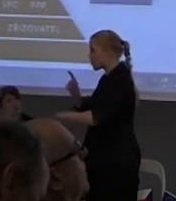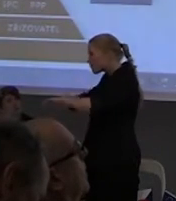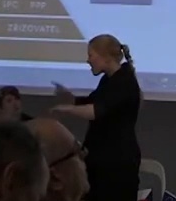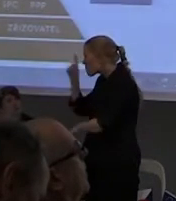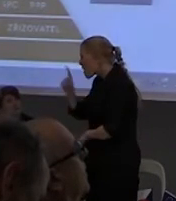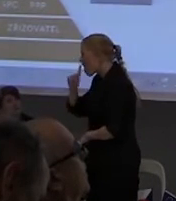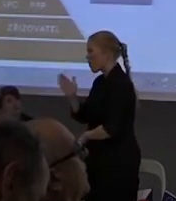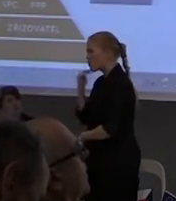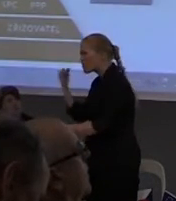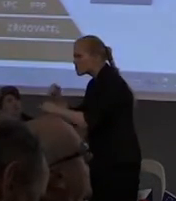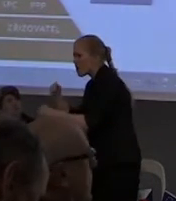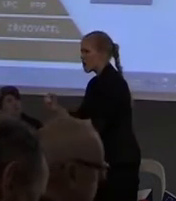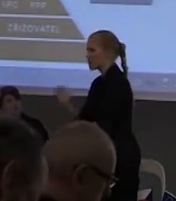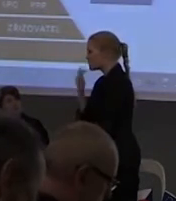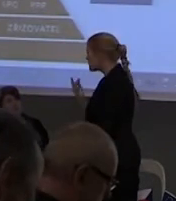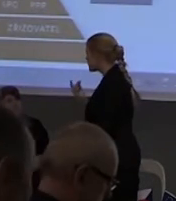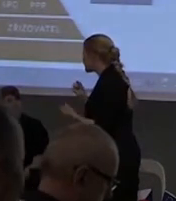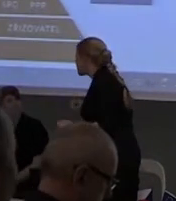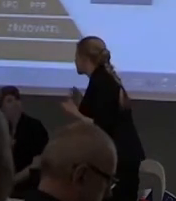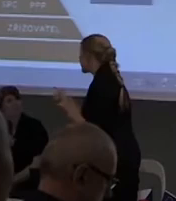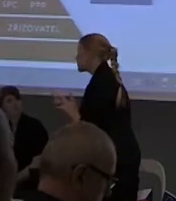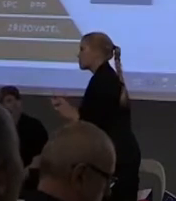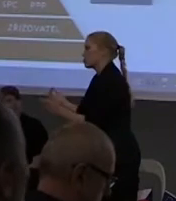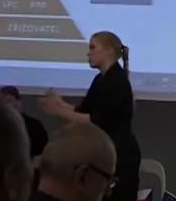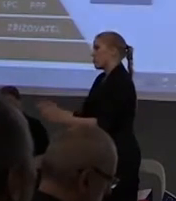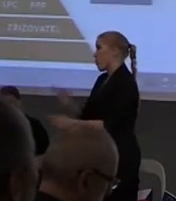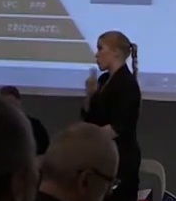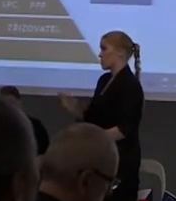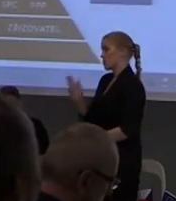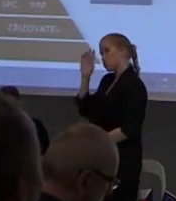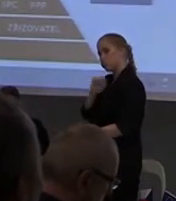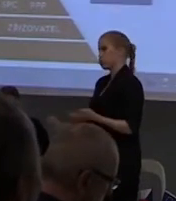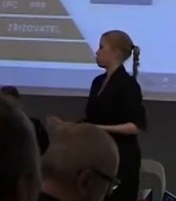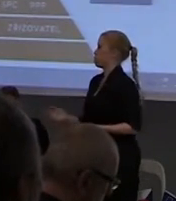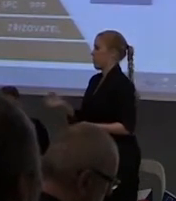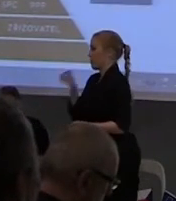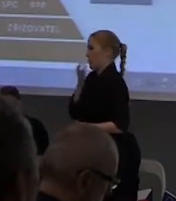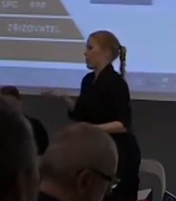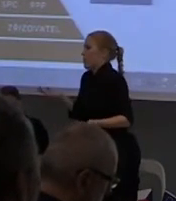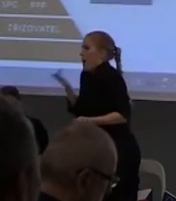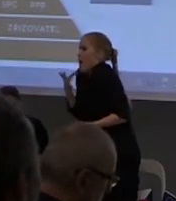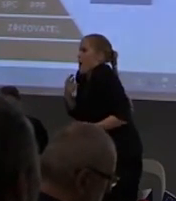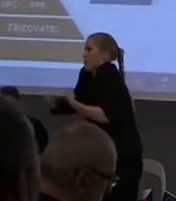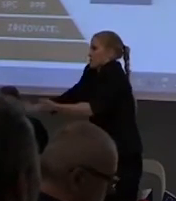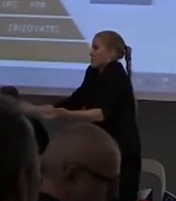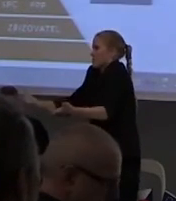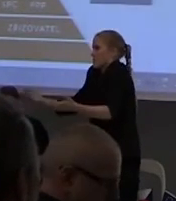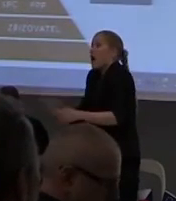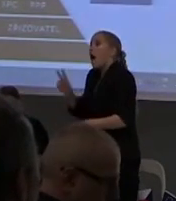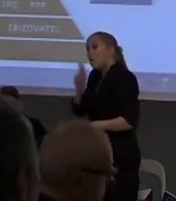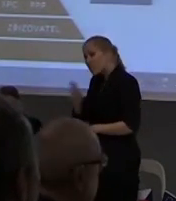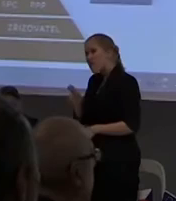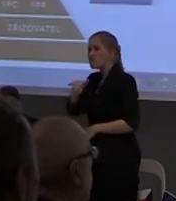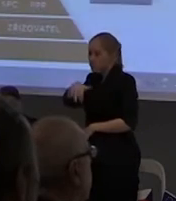vyhledávat převážně sama. No, takže někdy si připadám docela sama, ale mám ve třídě asistentku pedagoga.